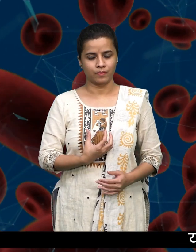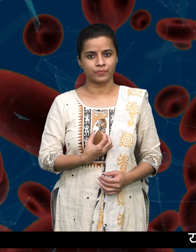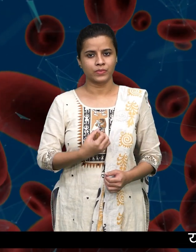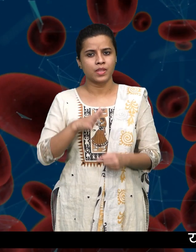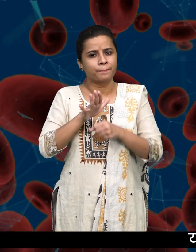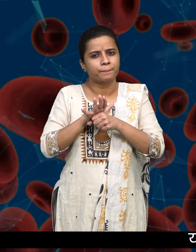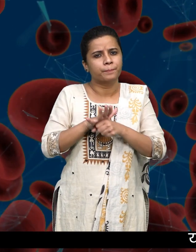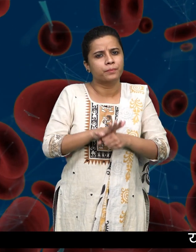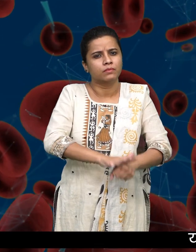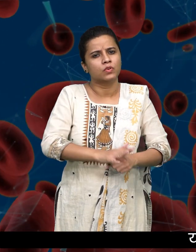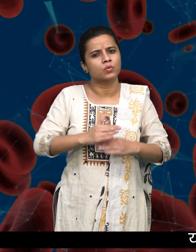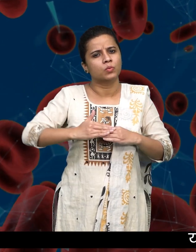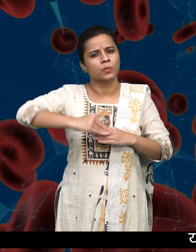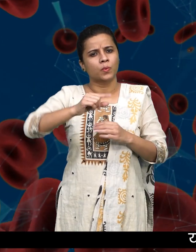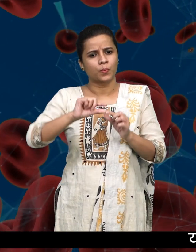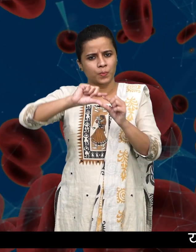म्हणतात.